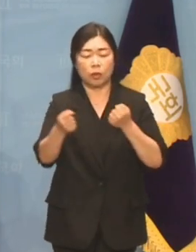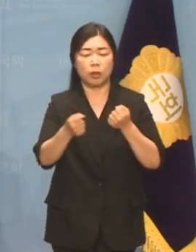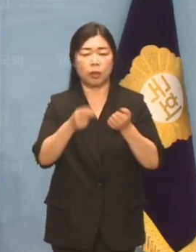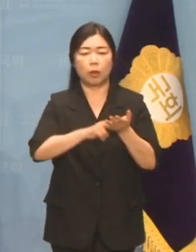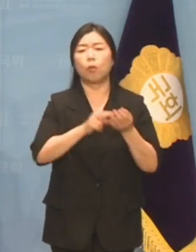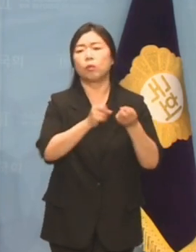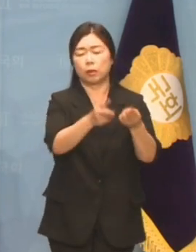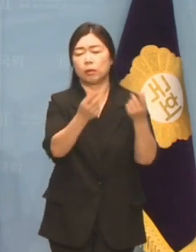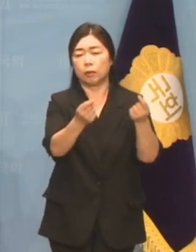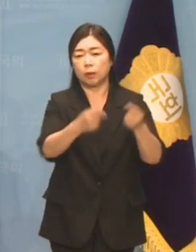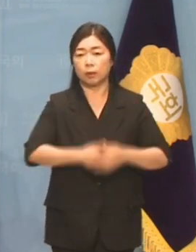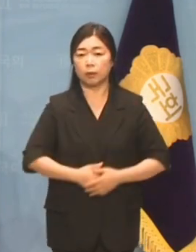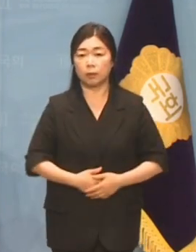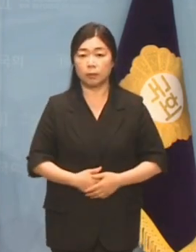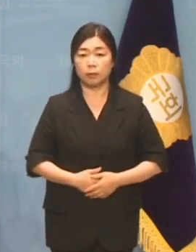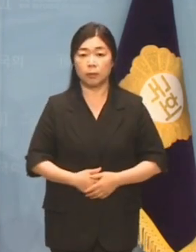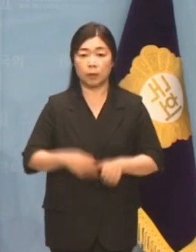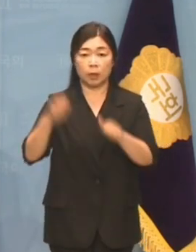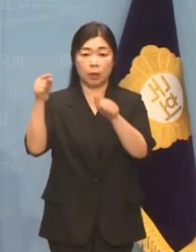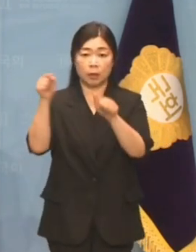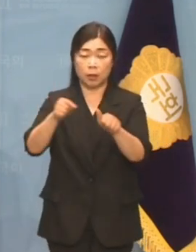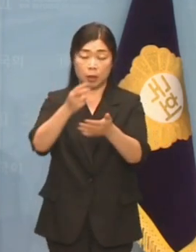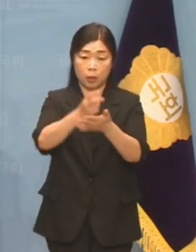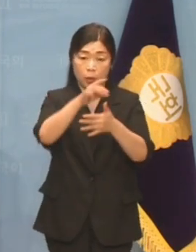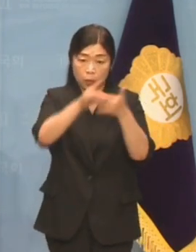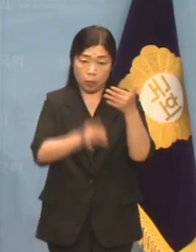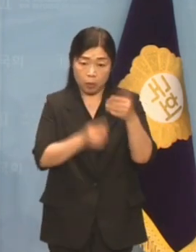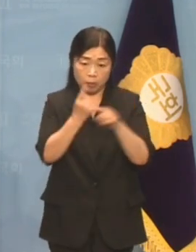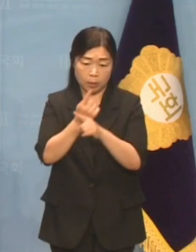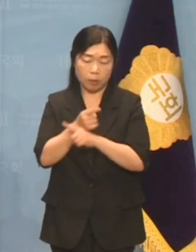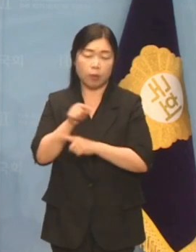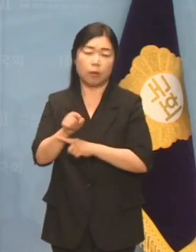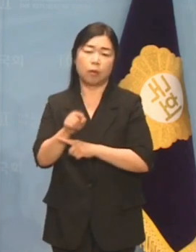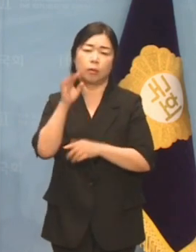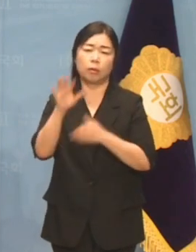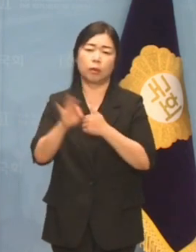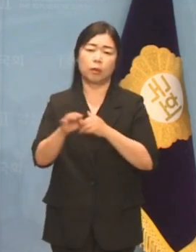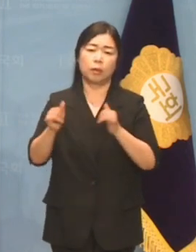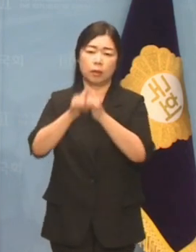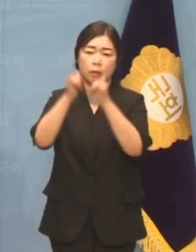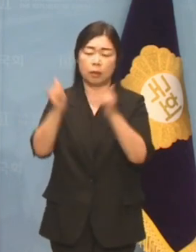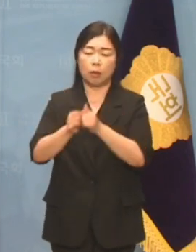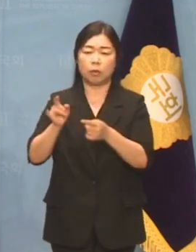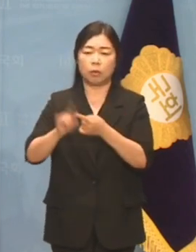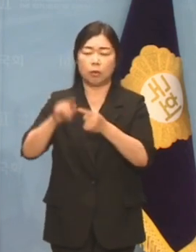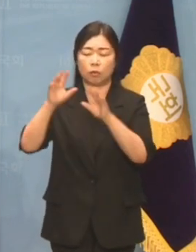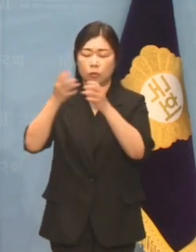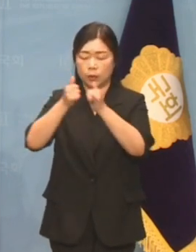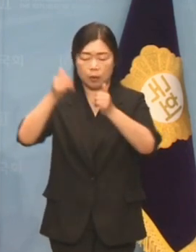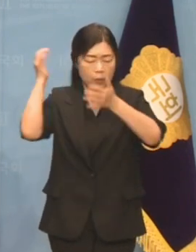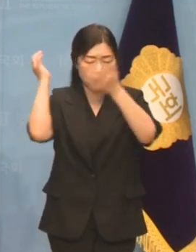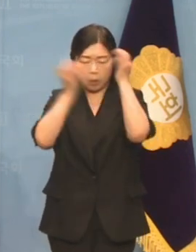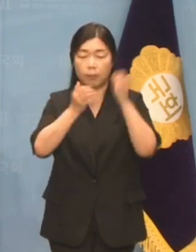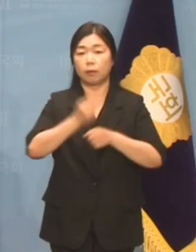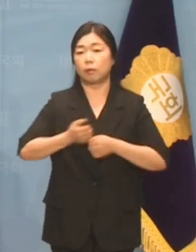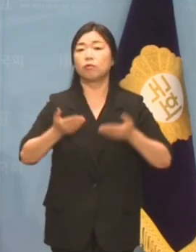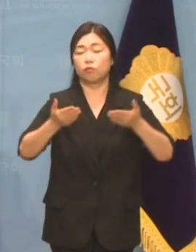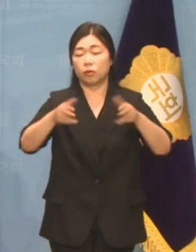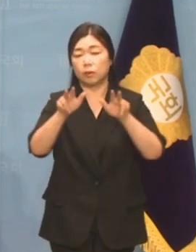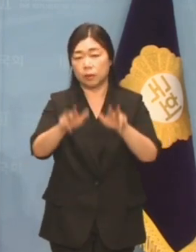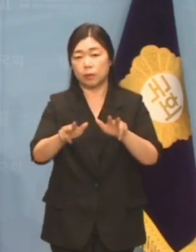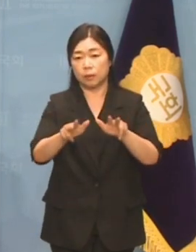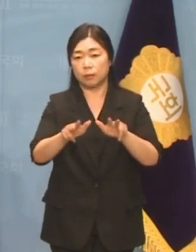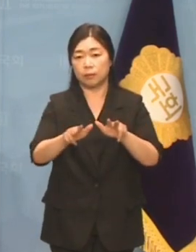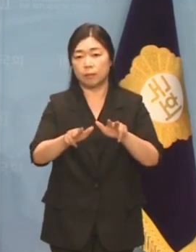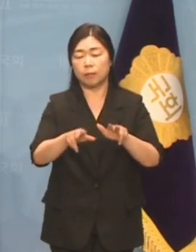분리고지입니다. 시행령 시행 즉시 초래될 사회적 혼란 체납에 따른 다수 국민의 범법자 전락은